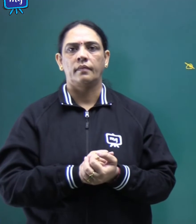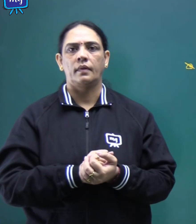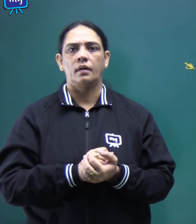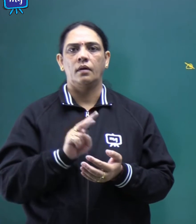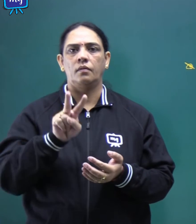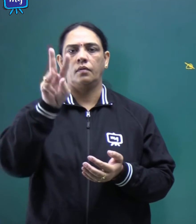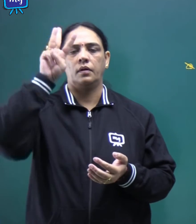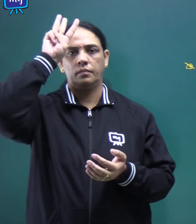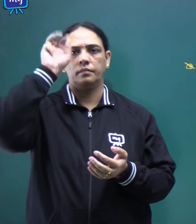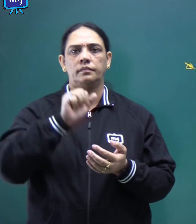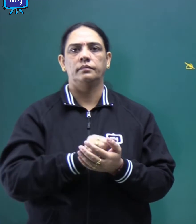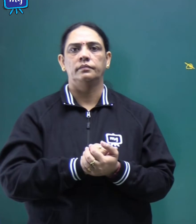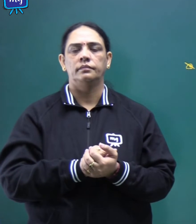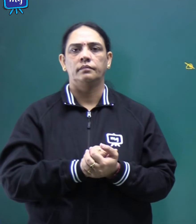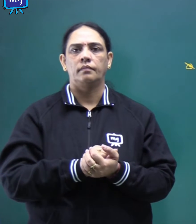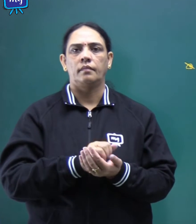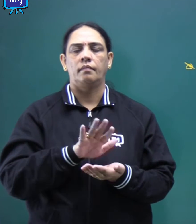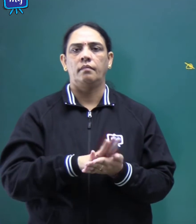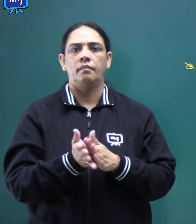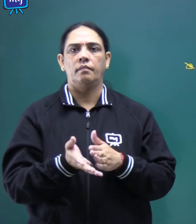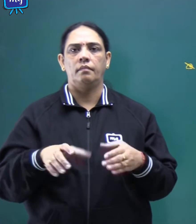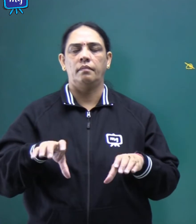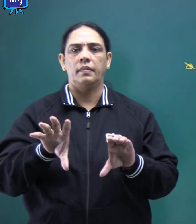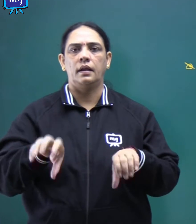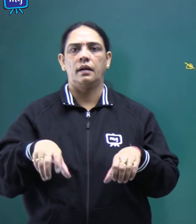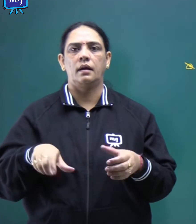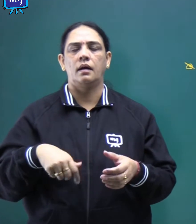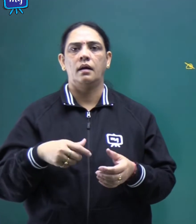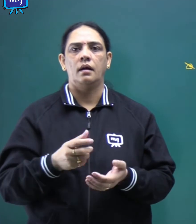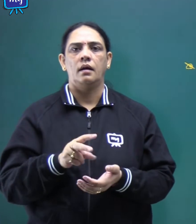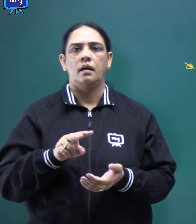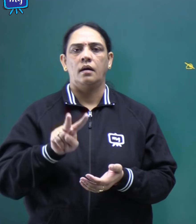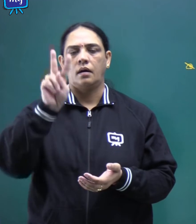आयतन, बेलन का आयतन